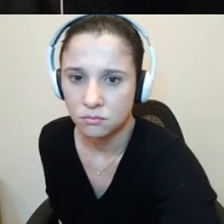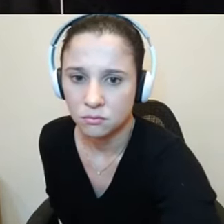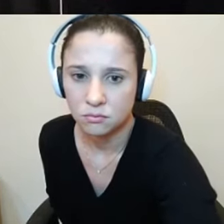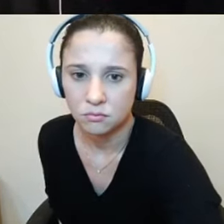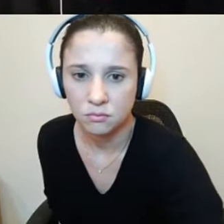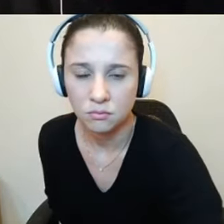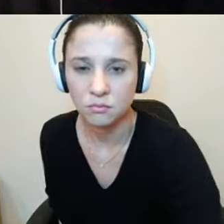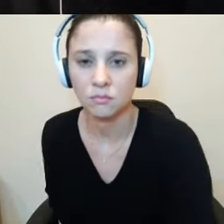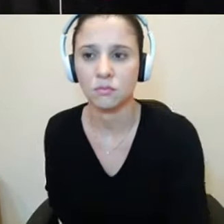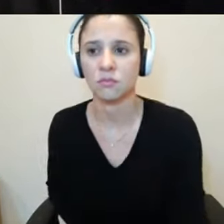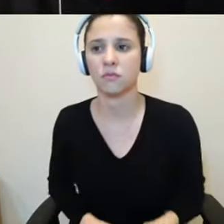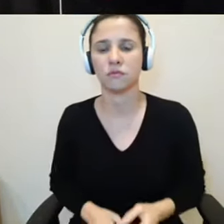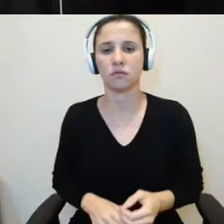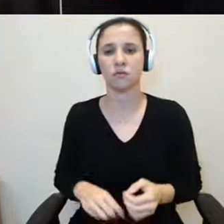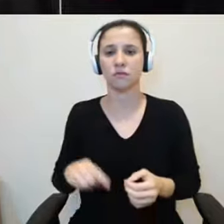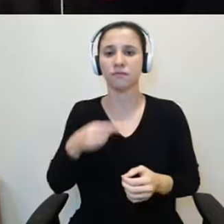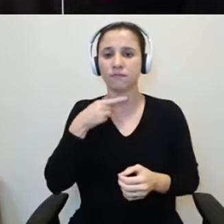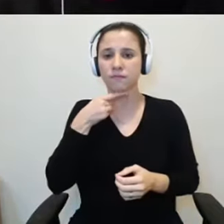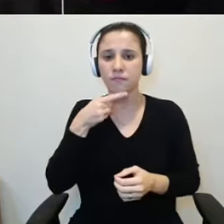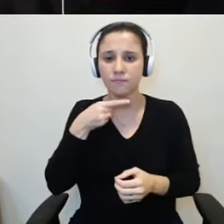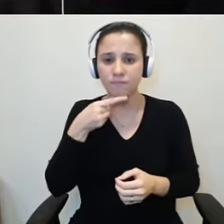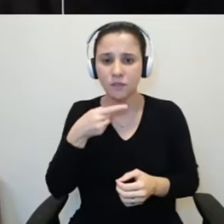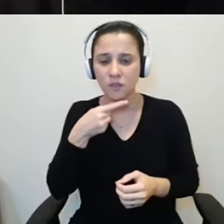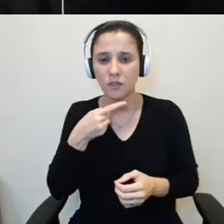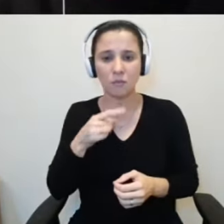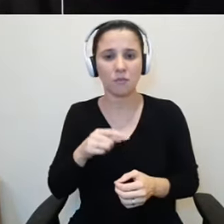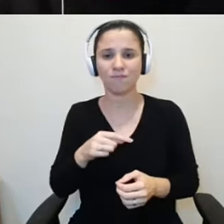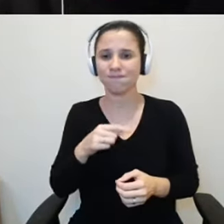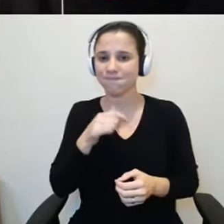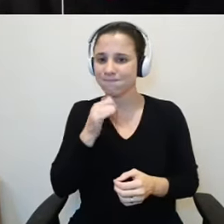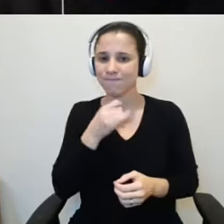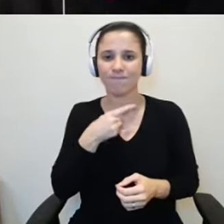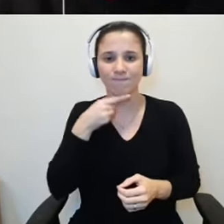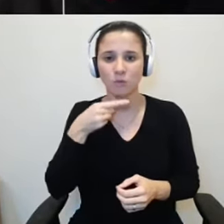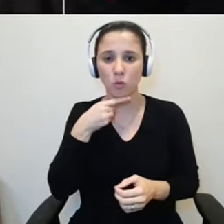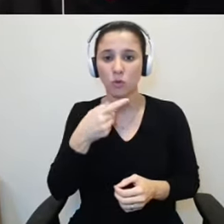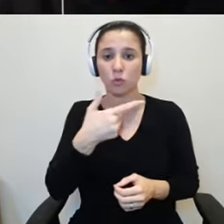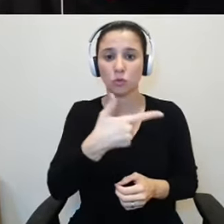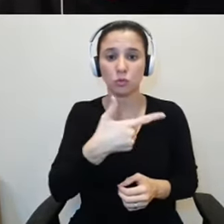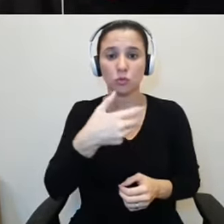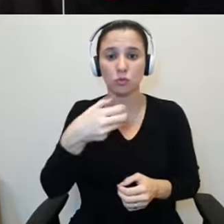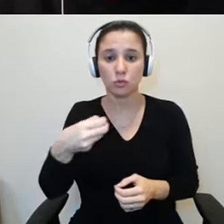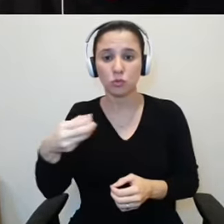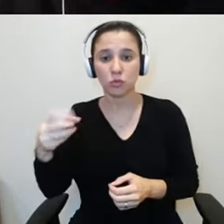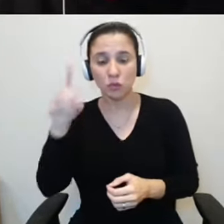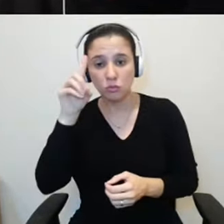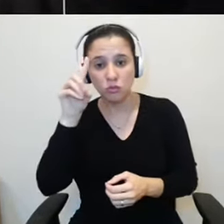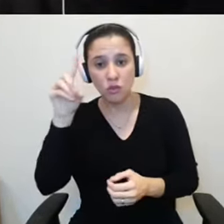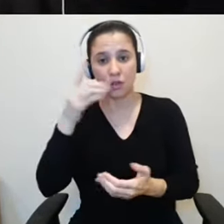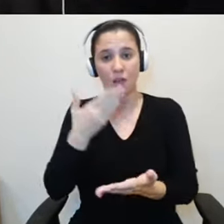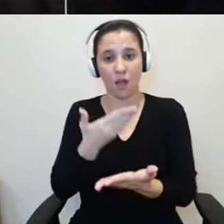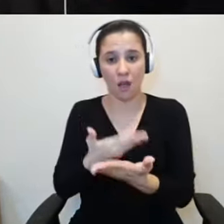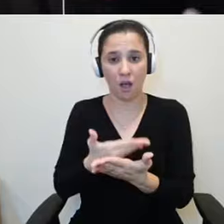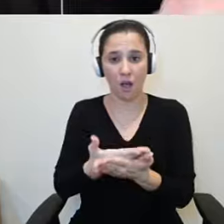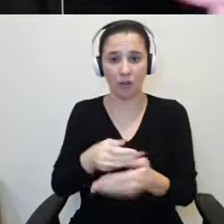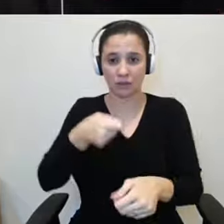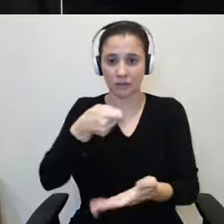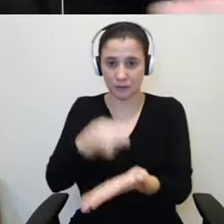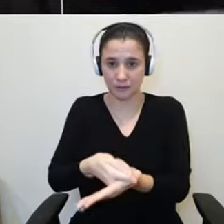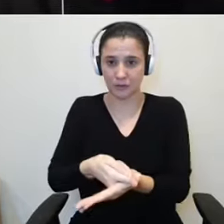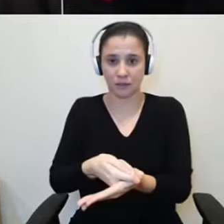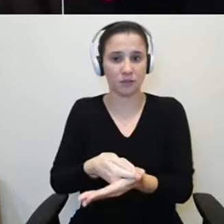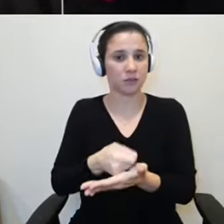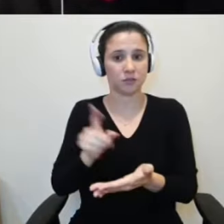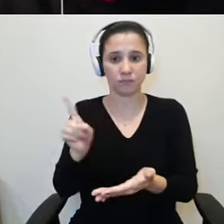não exige mais a questão dos 200 dias letivos. Ela exige somente o cumprimento da carga horária. Então, quanto antes a